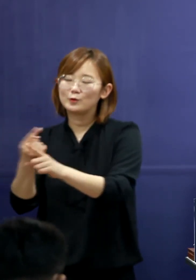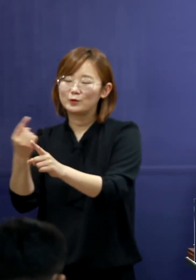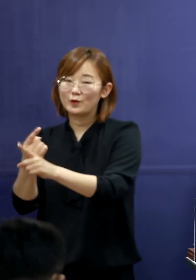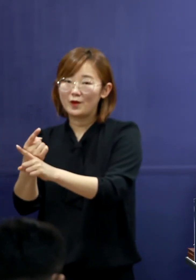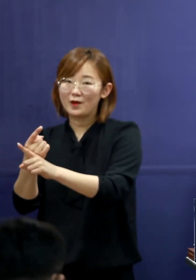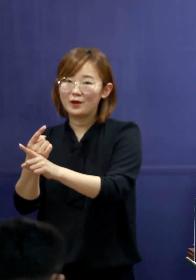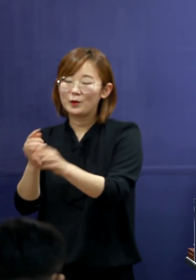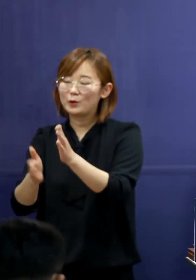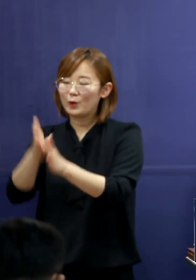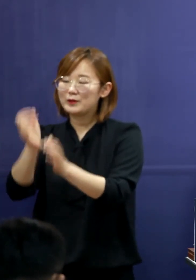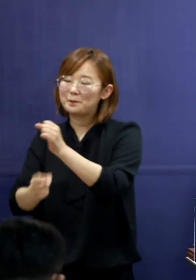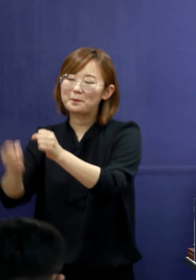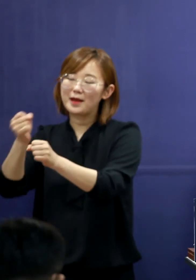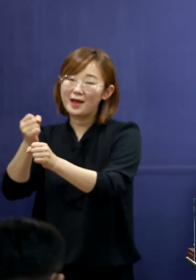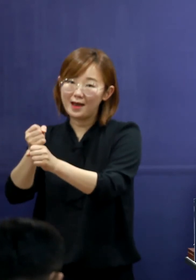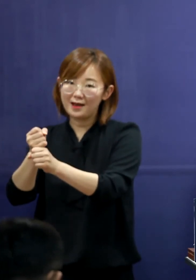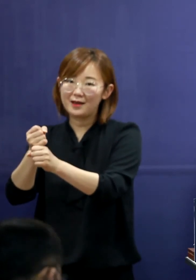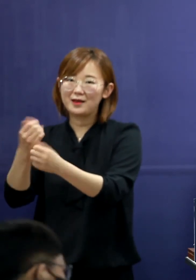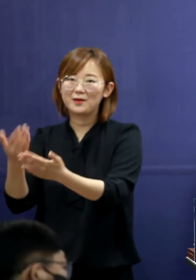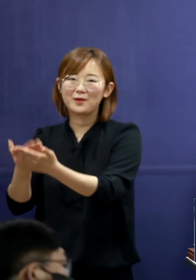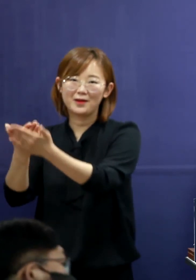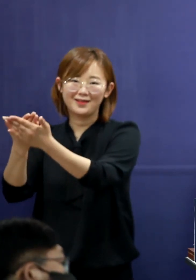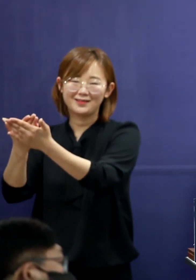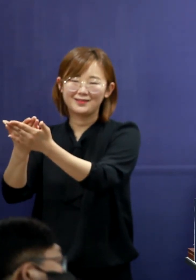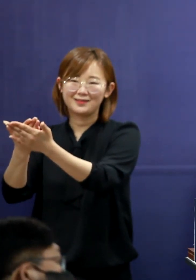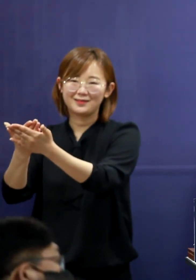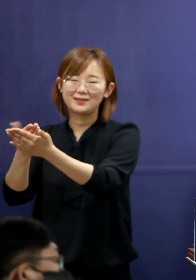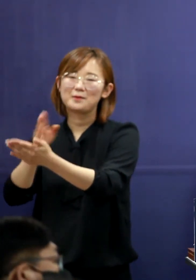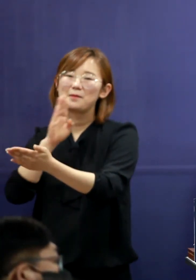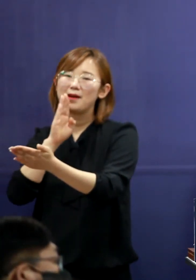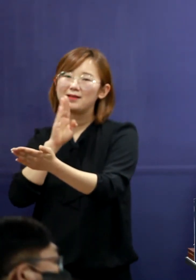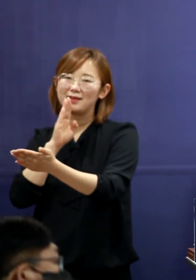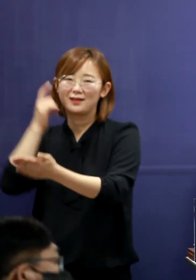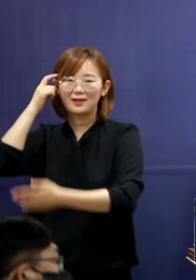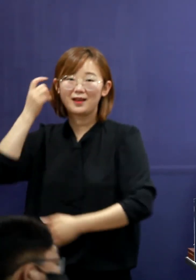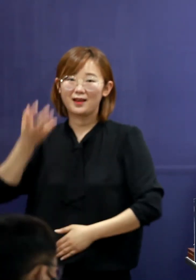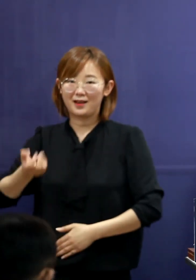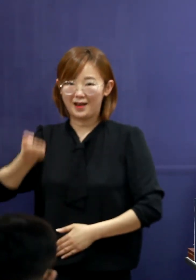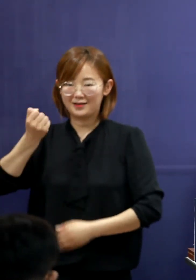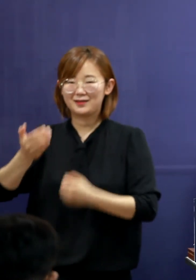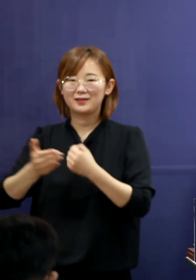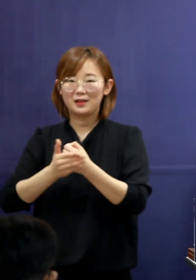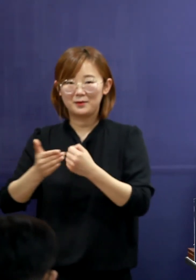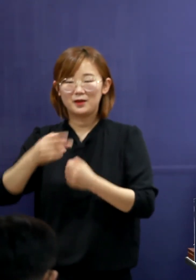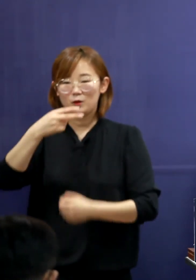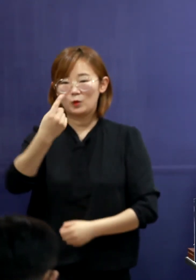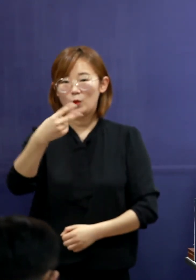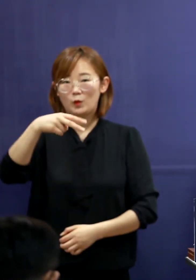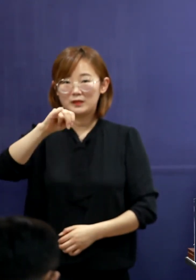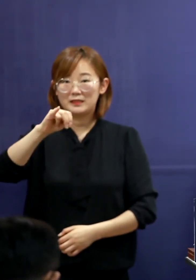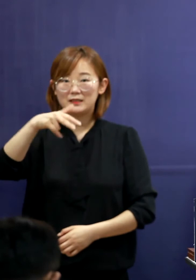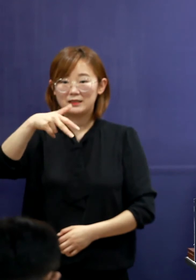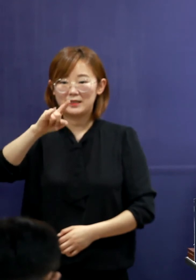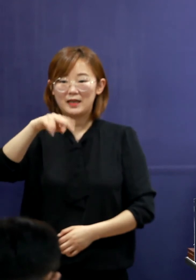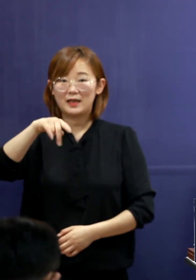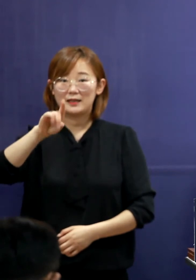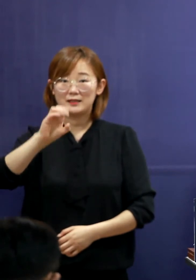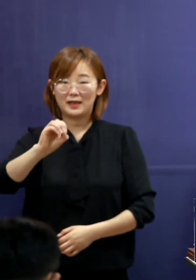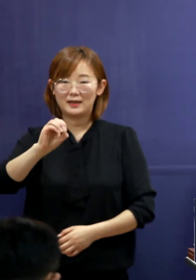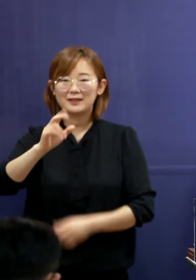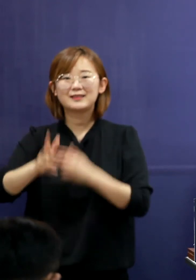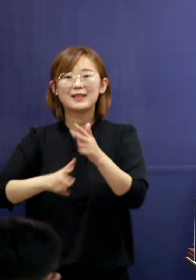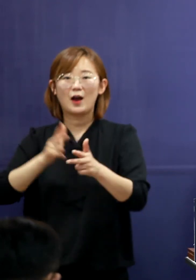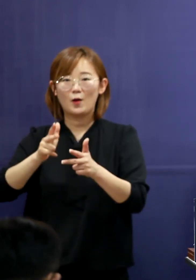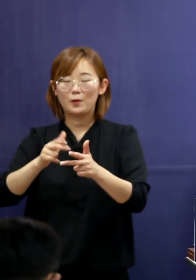하는 것이 훨씬 더 바람직스럽다 이렇게 판단을 해서 도시 재생 사업을 추진해 왔었고요.